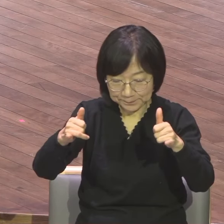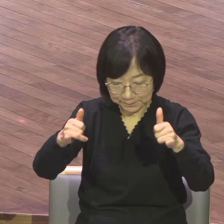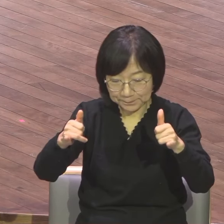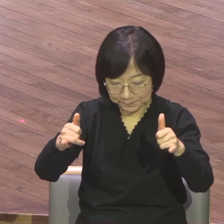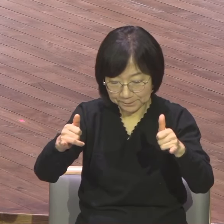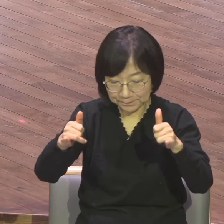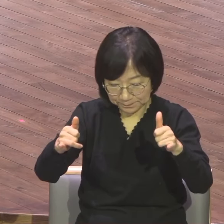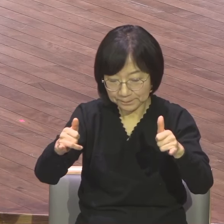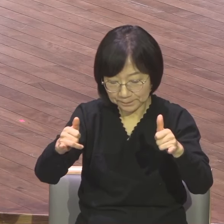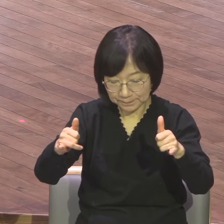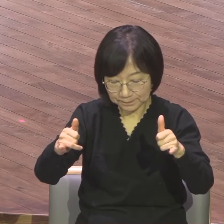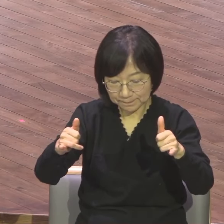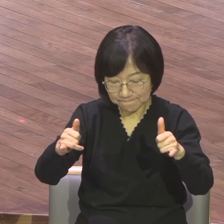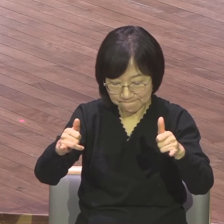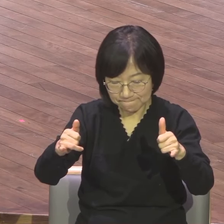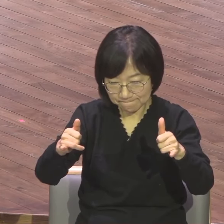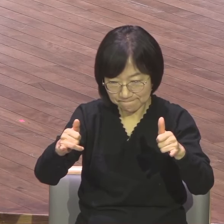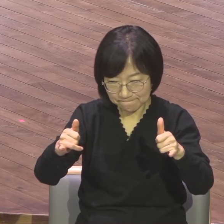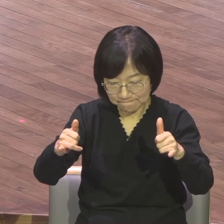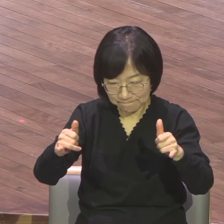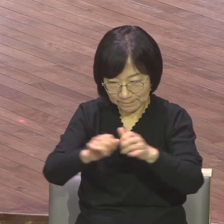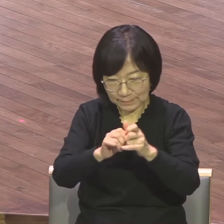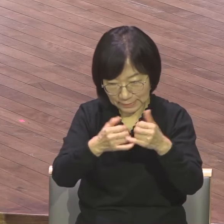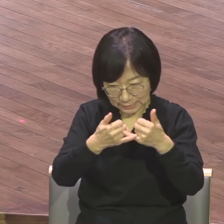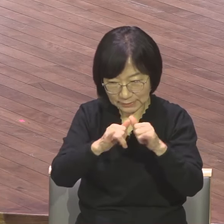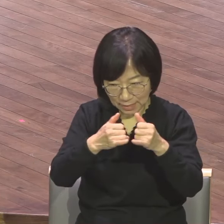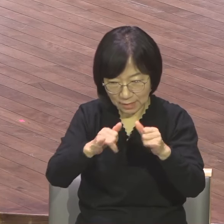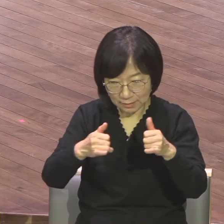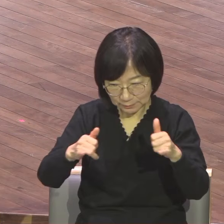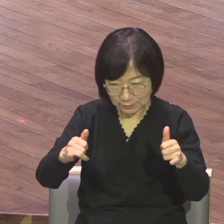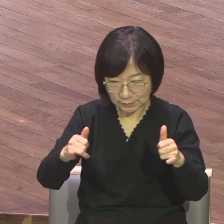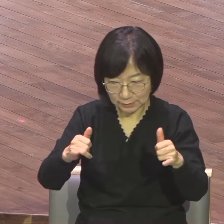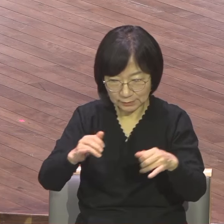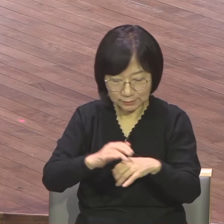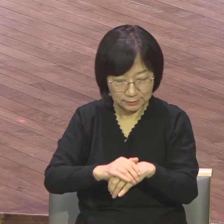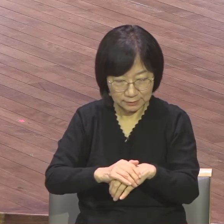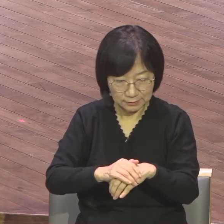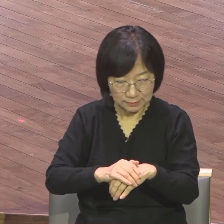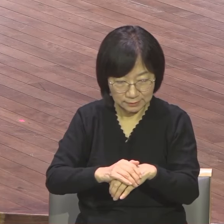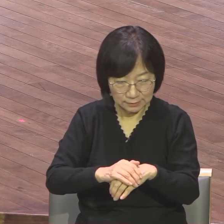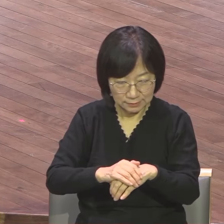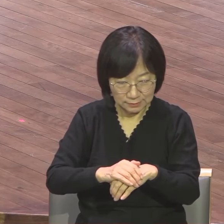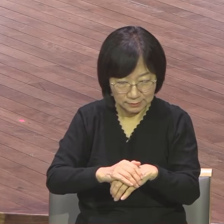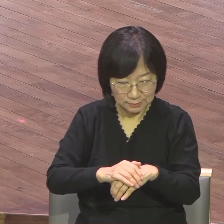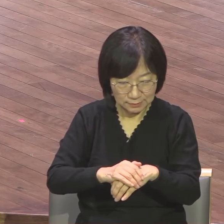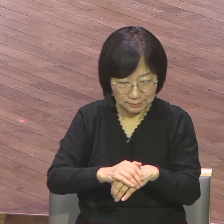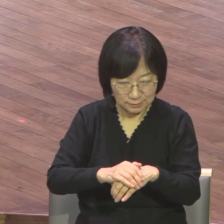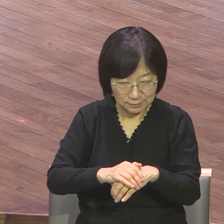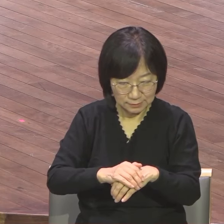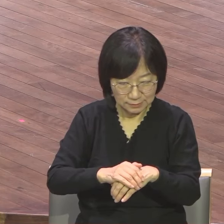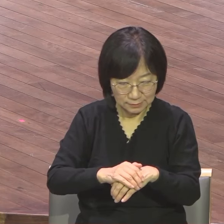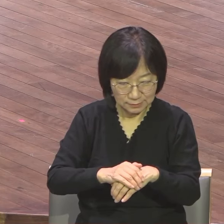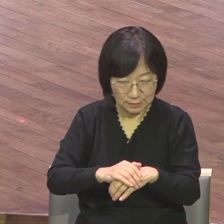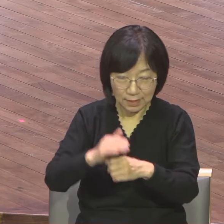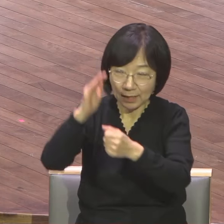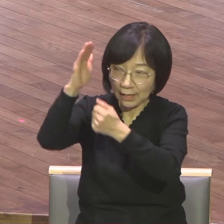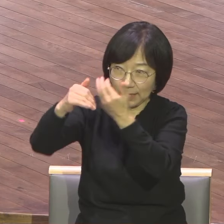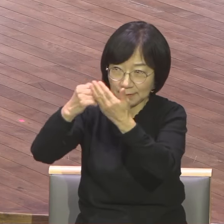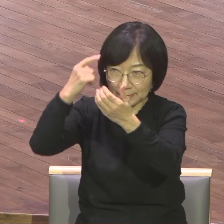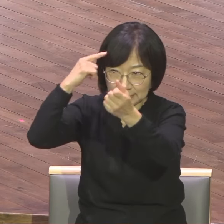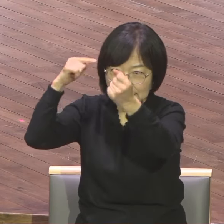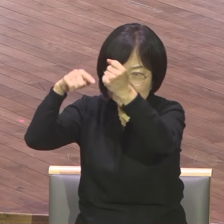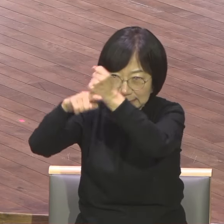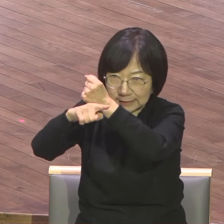있고 피조물인 인간은 하나님의 주도권을 전적으로 인정하고 그분의 뜻과